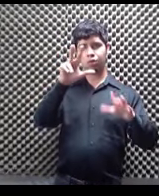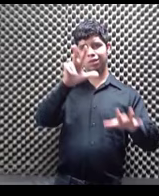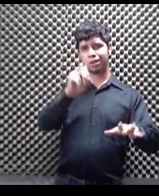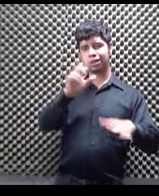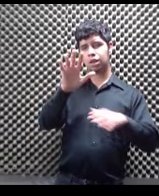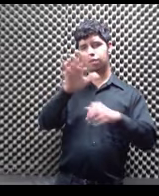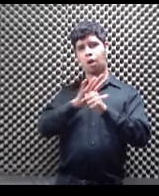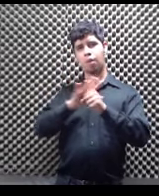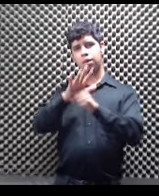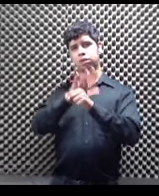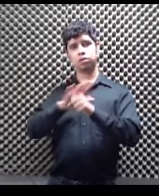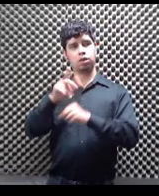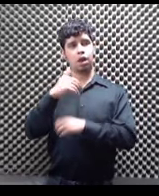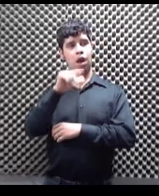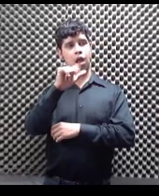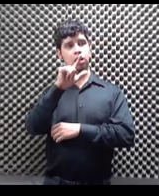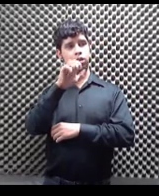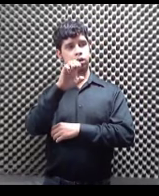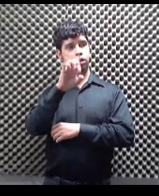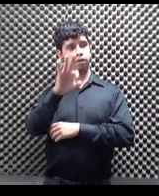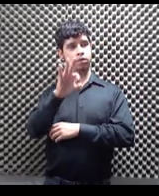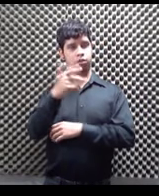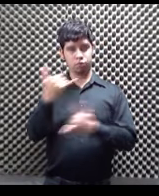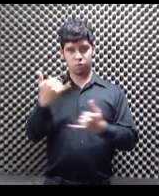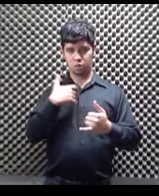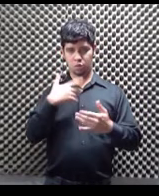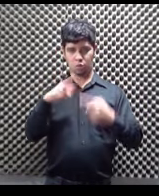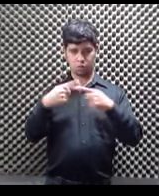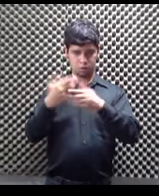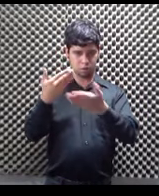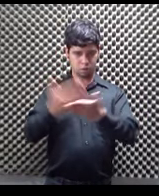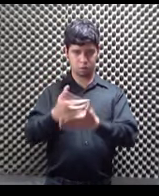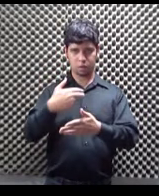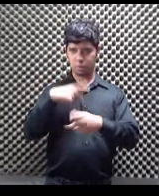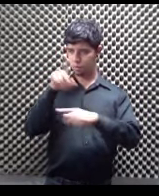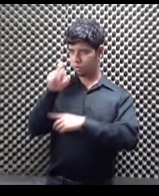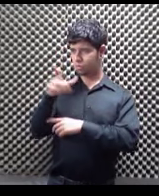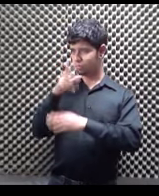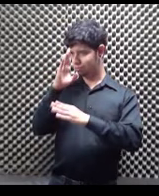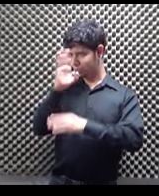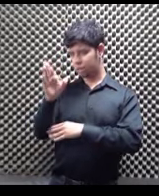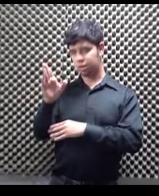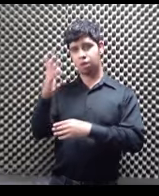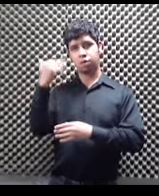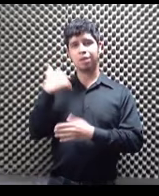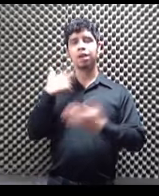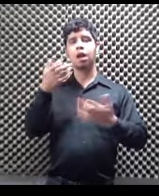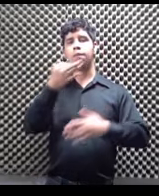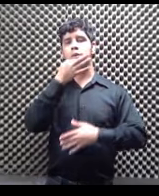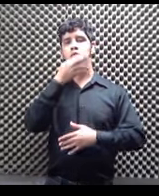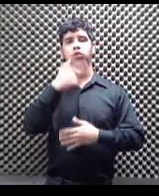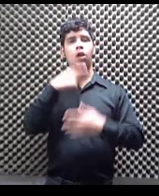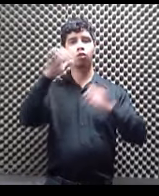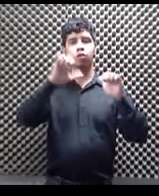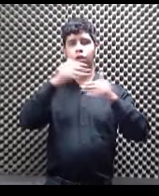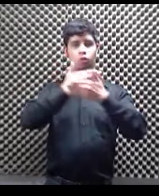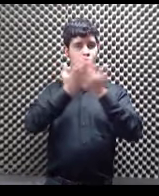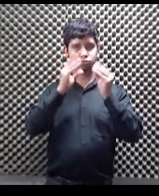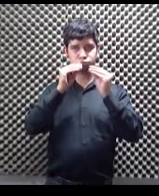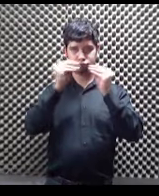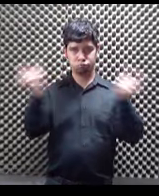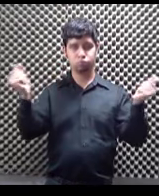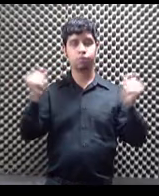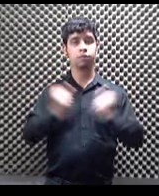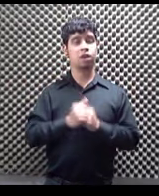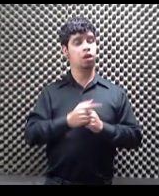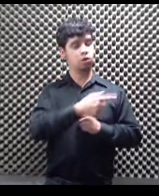los 30. Sí, Alef, sí. Ah, pero es que se lo vamos a preguntar ya mismo. Exacto, seguro. Ya mismo saldremos de dudas. Pues mira, mucho